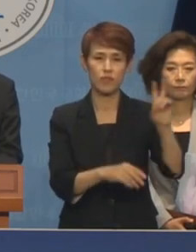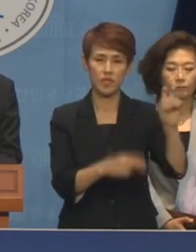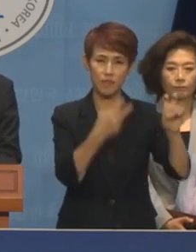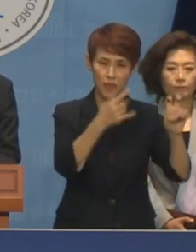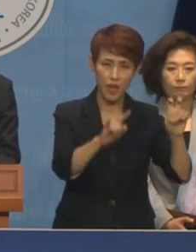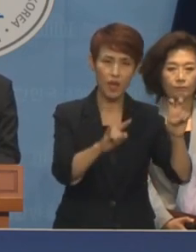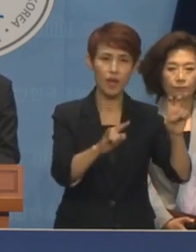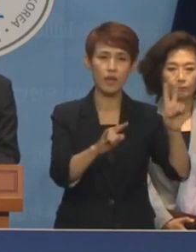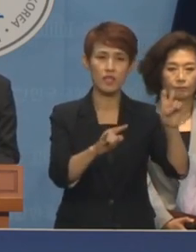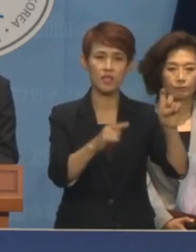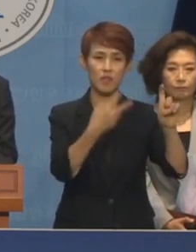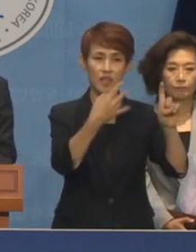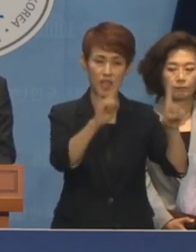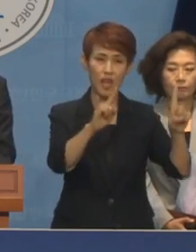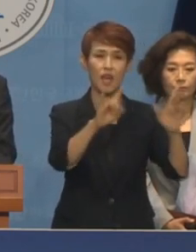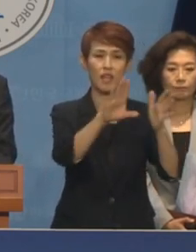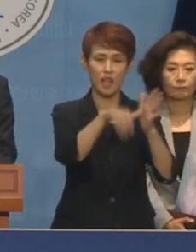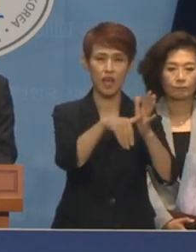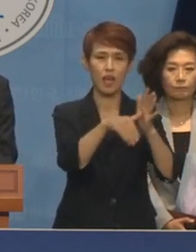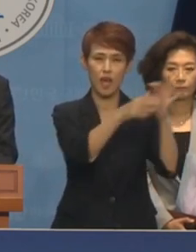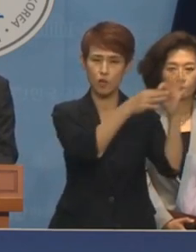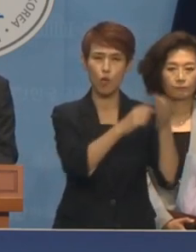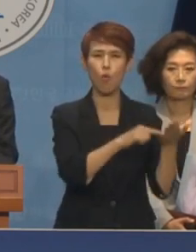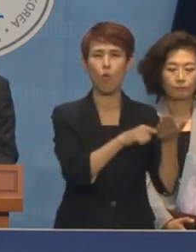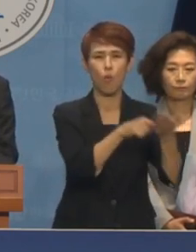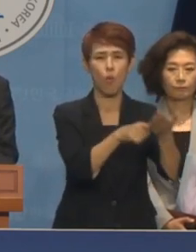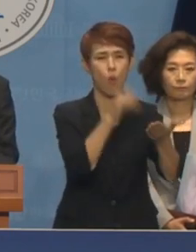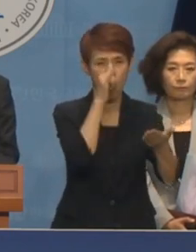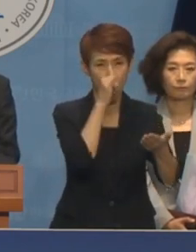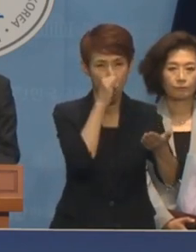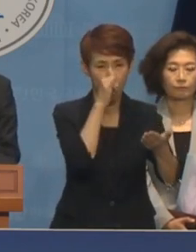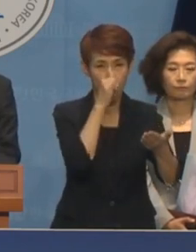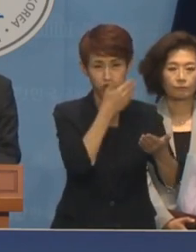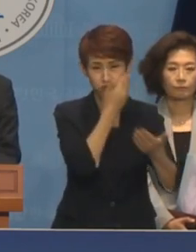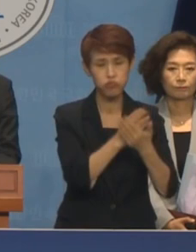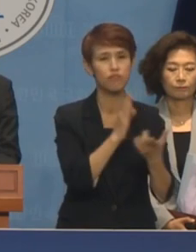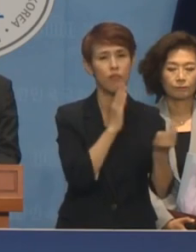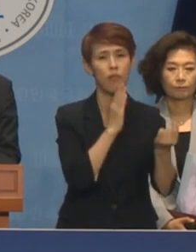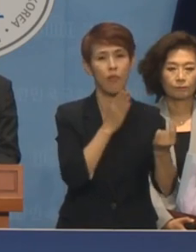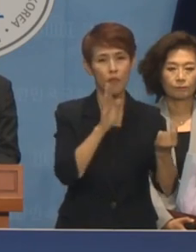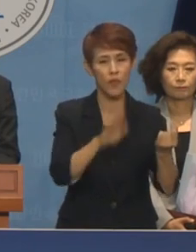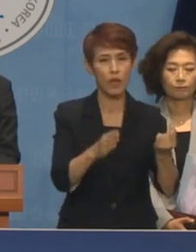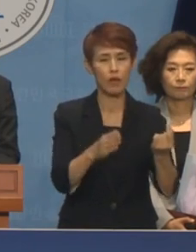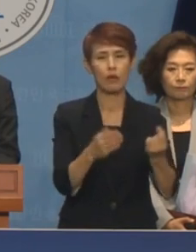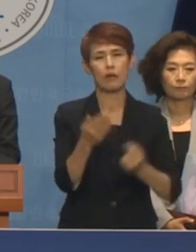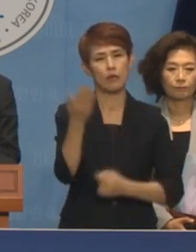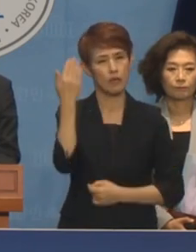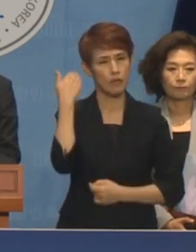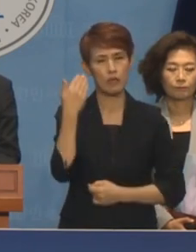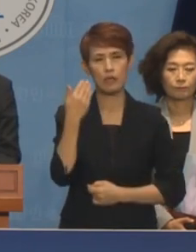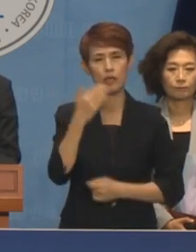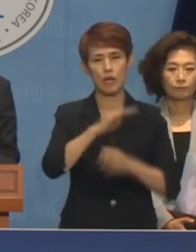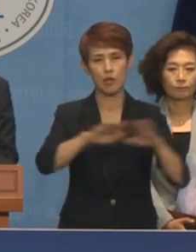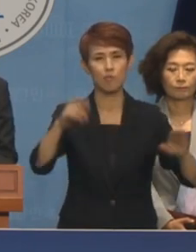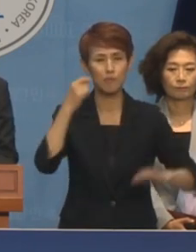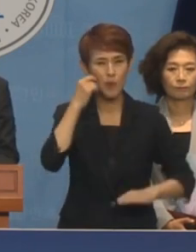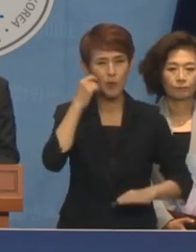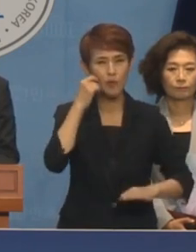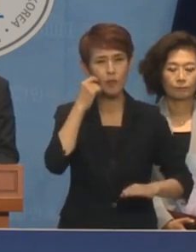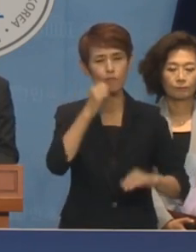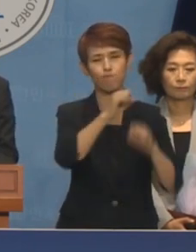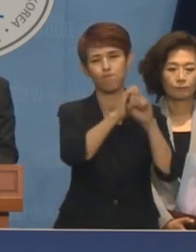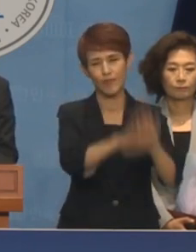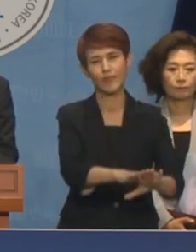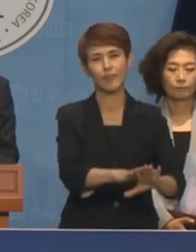21대 국회에서 연이어 발의하셨고 그 중요성에도 불구하고 지난 국회에서 처리되지 못하고 일몰됐다는 사실을